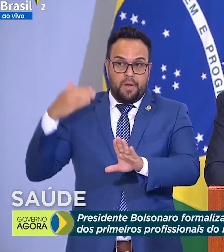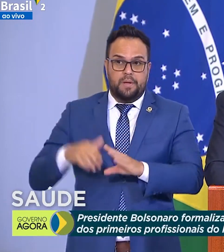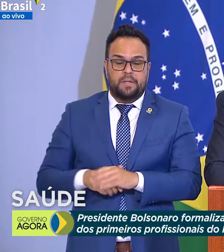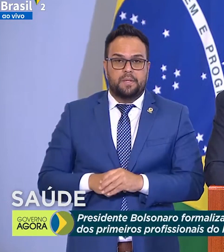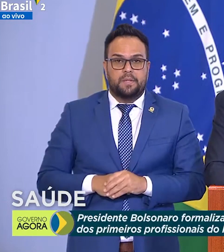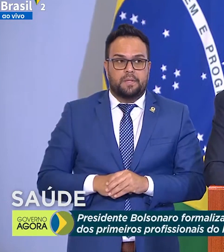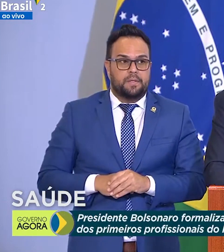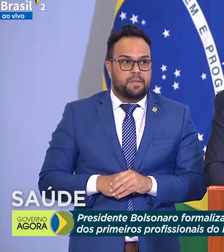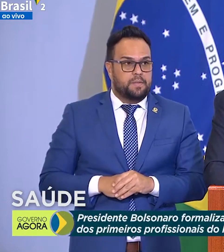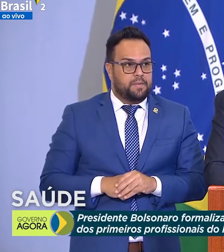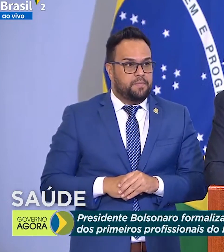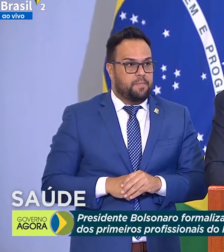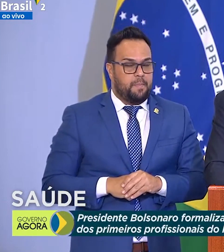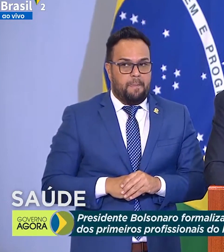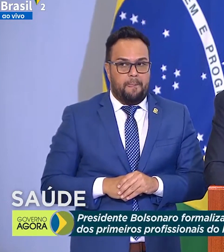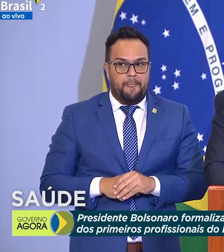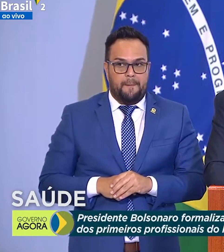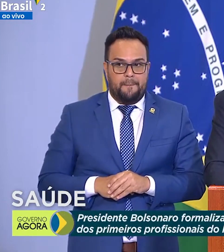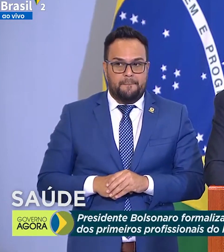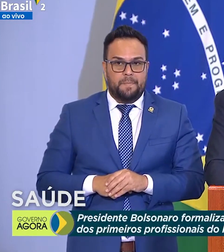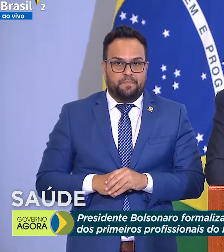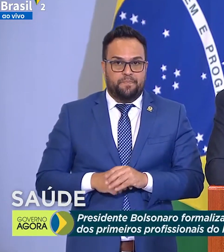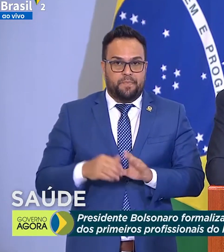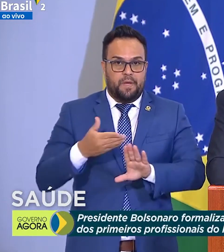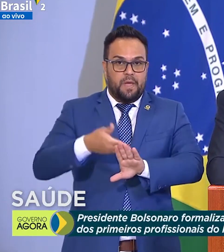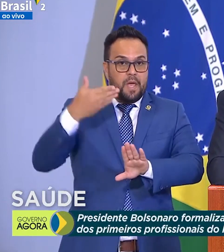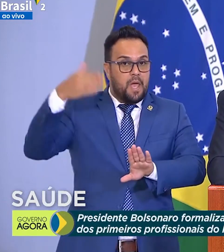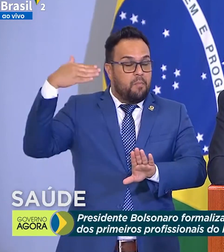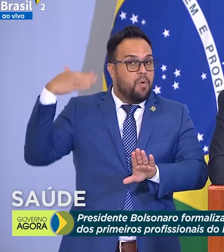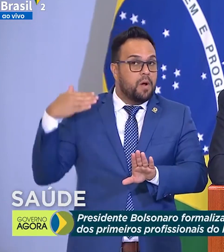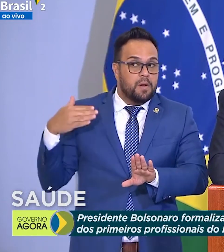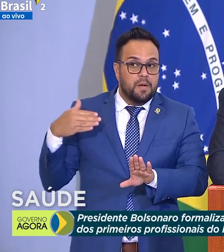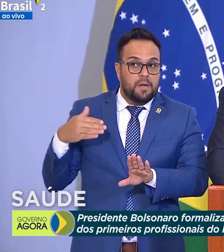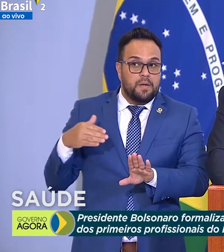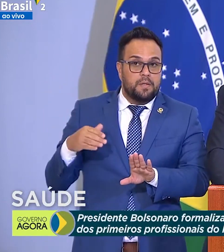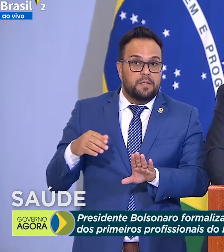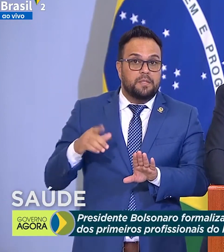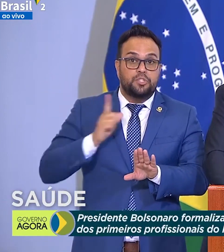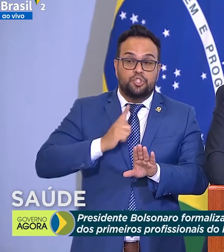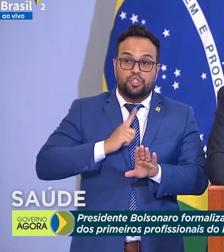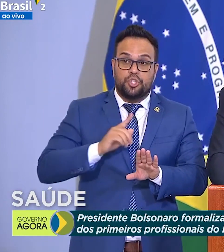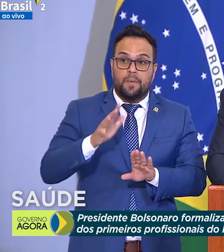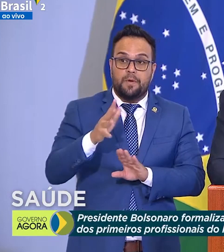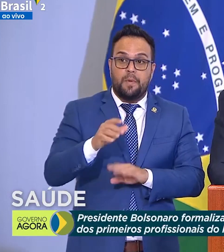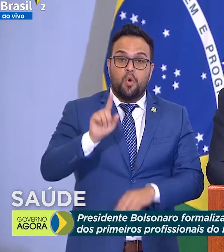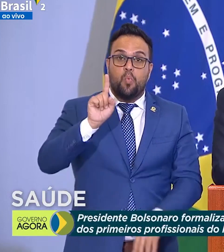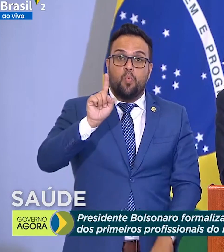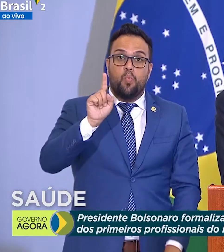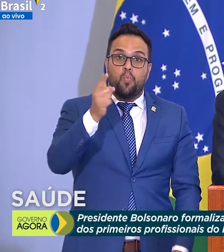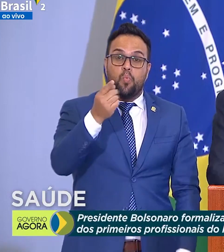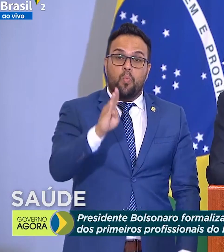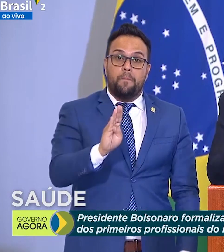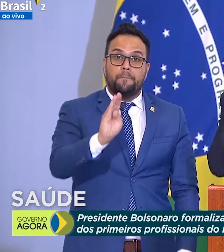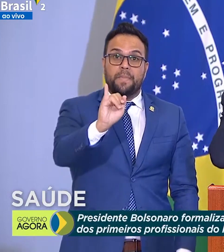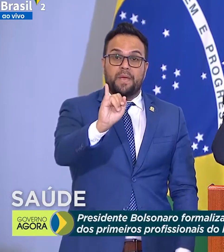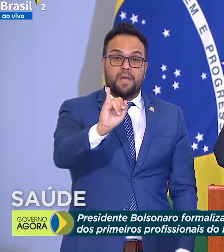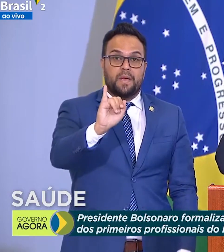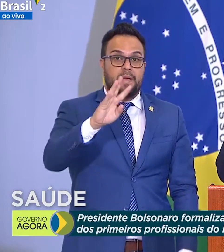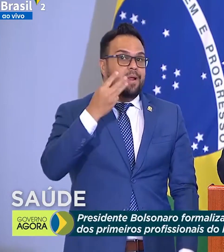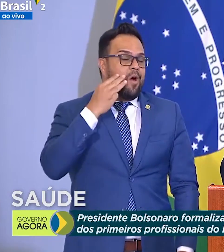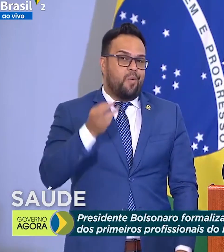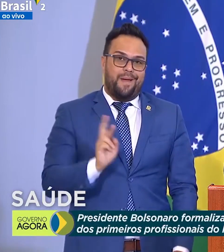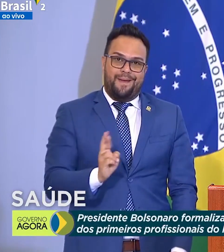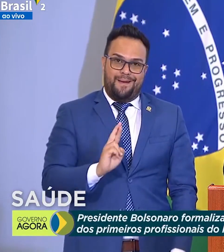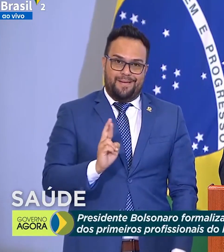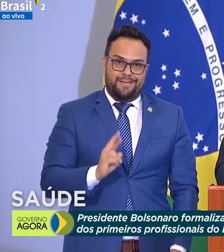Naquela época, Bia Kicis, a gente mandava por ano em torno de R$1 bilhão. Se for para corrigir para os dias de hoje, né,